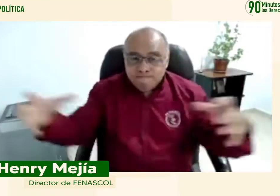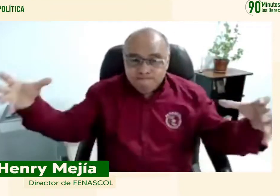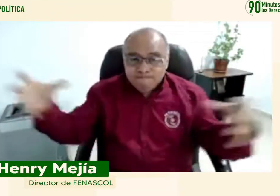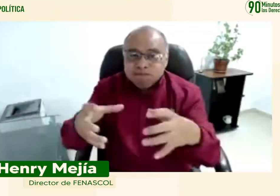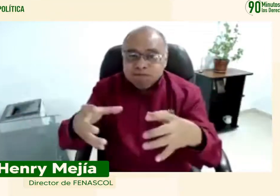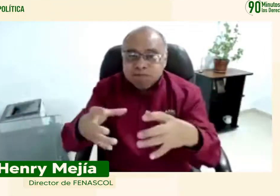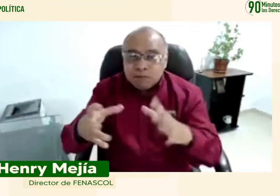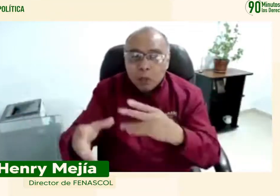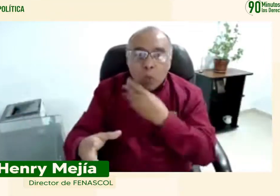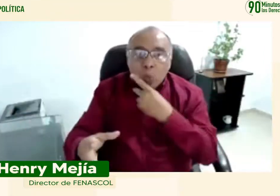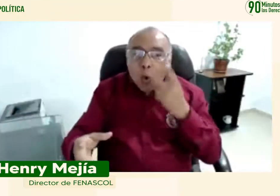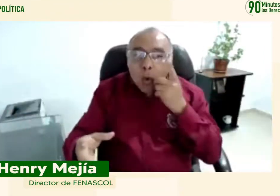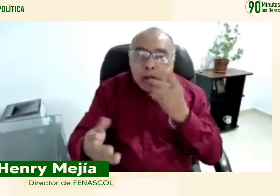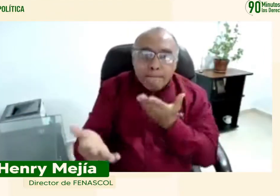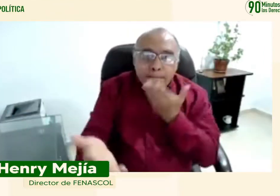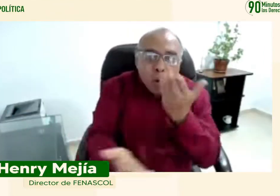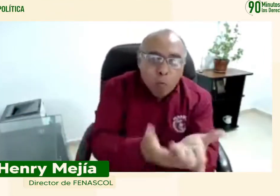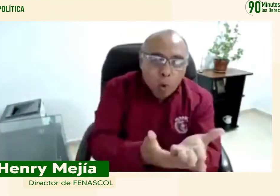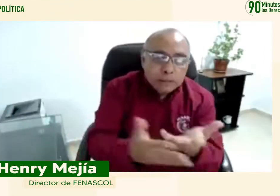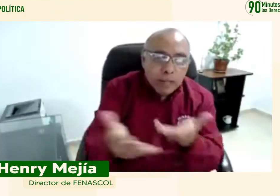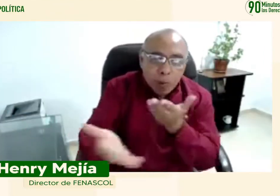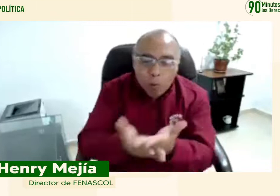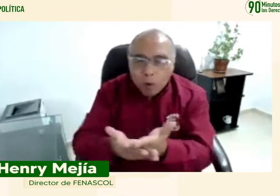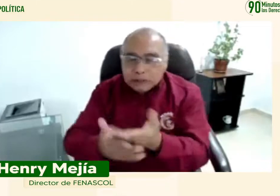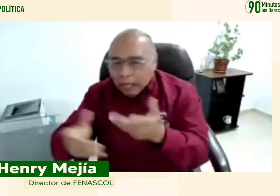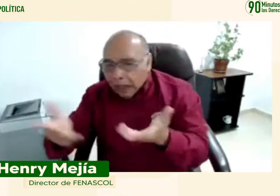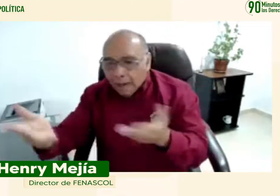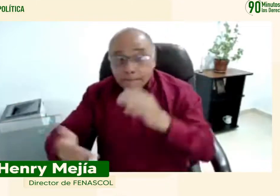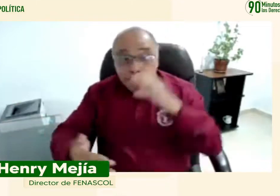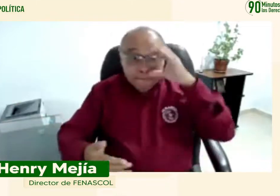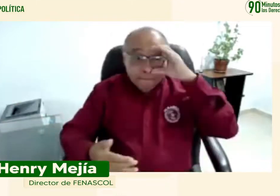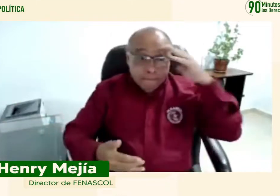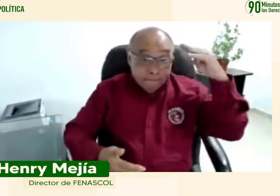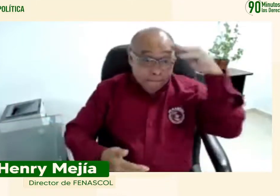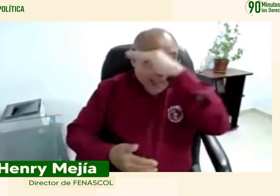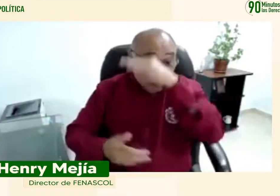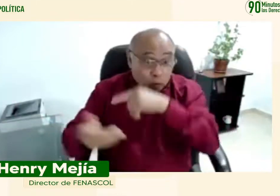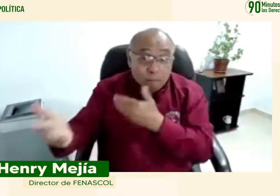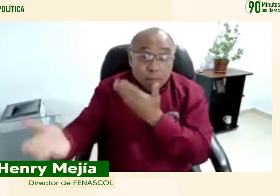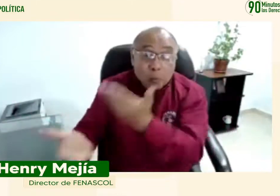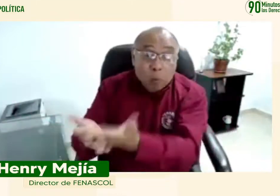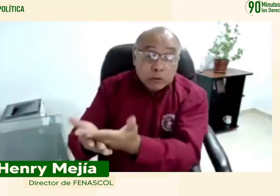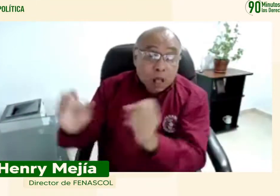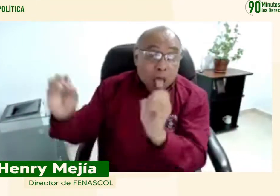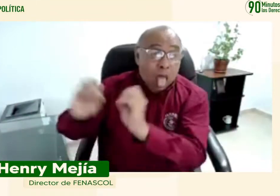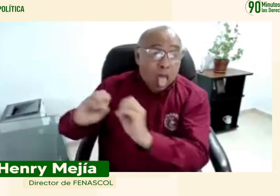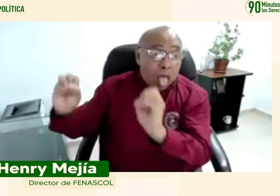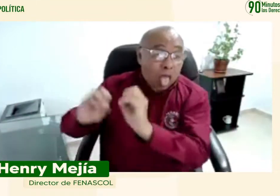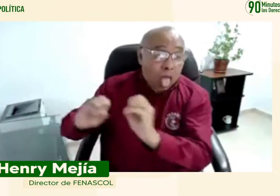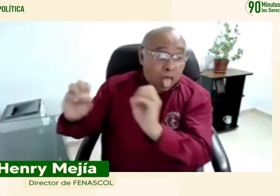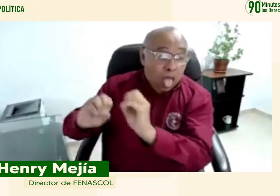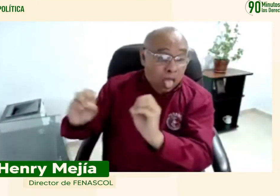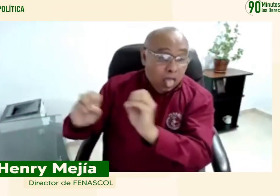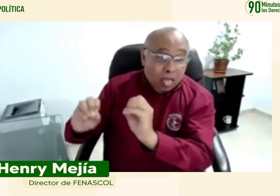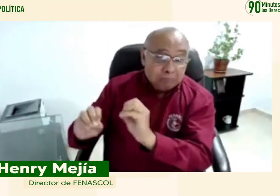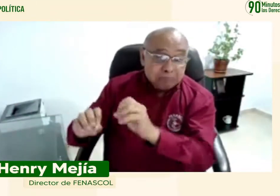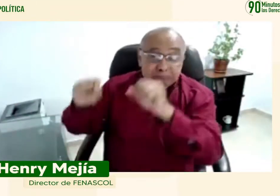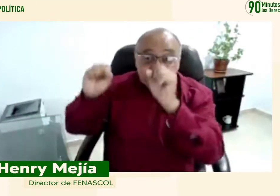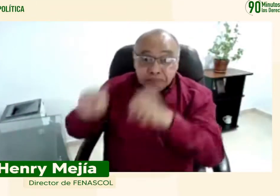pasado nosotros participamos en conjunto y estuvimos haciendo las propuestas frente a duke y a petro también pero con petro no